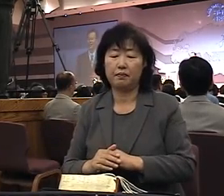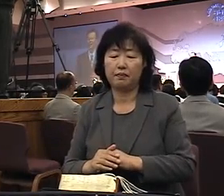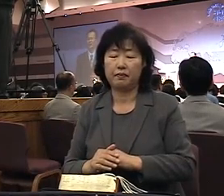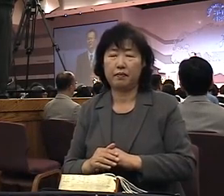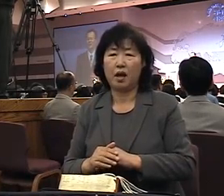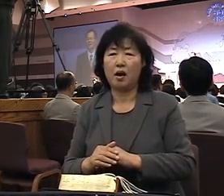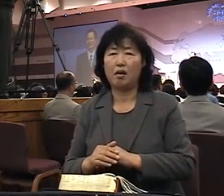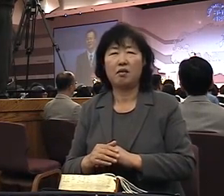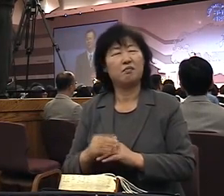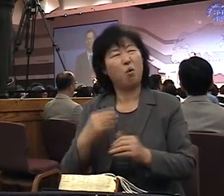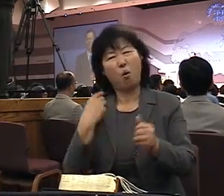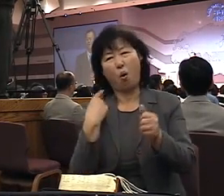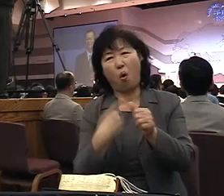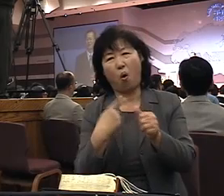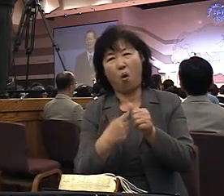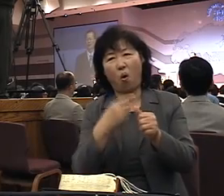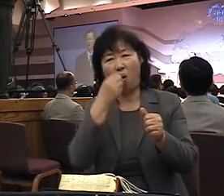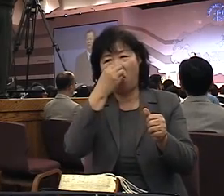모욕했다는 것입니다.